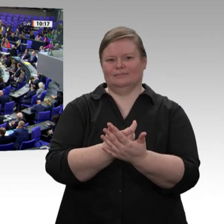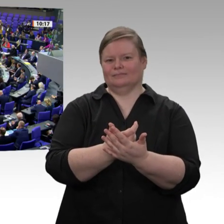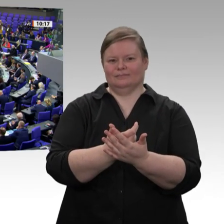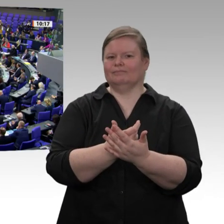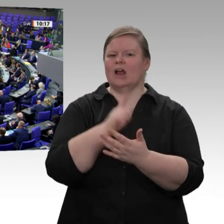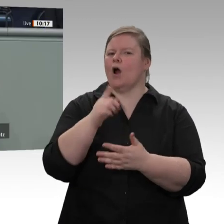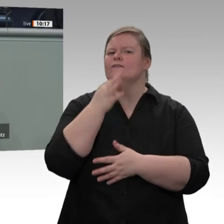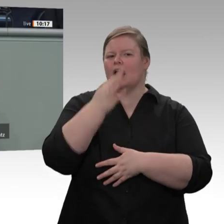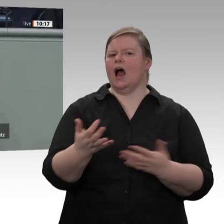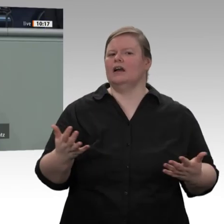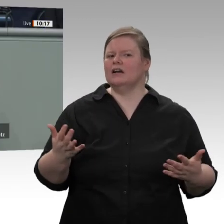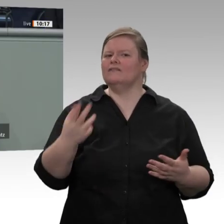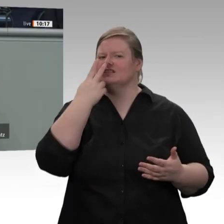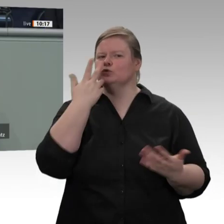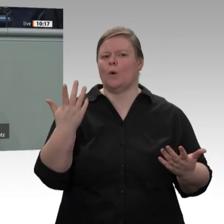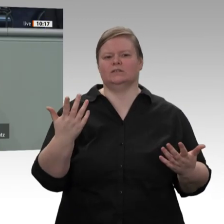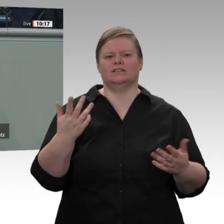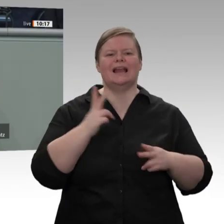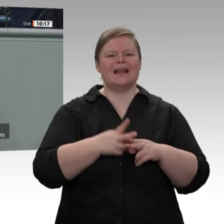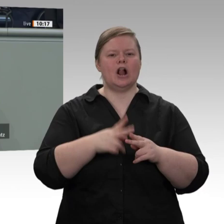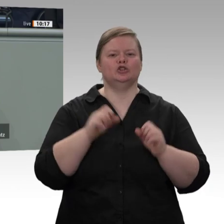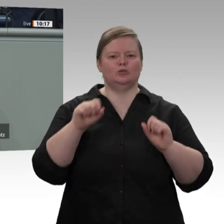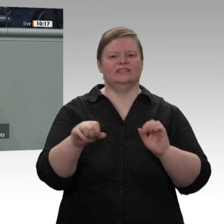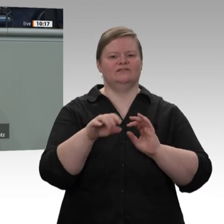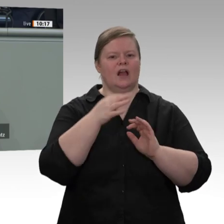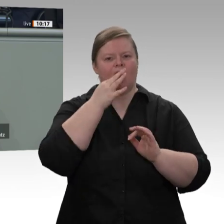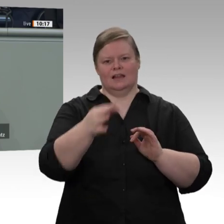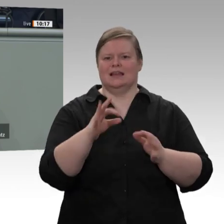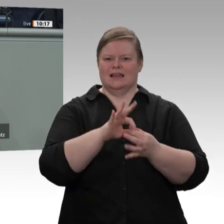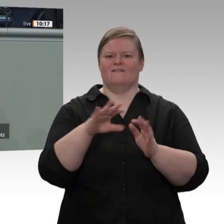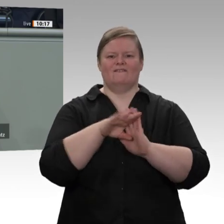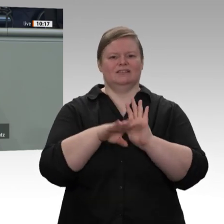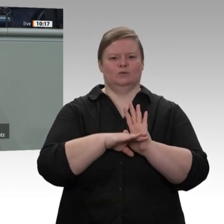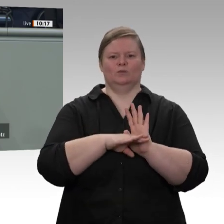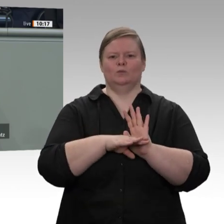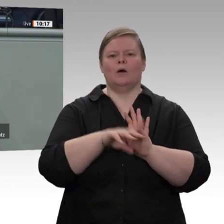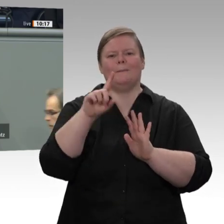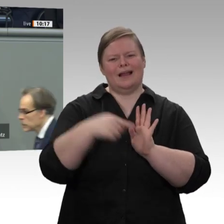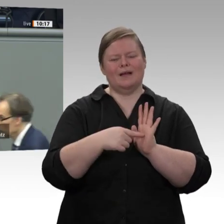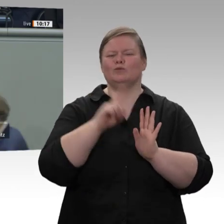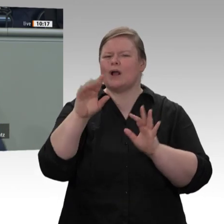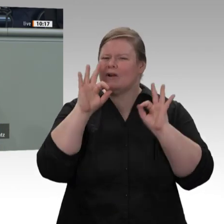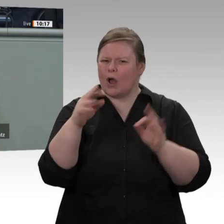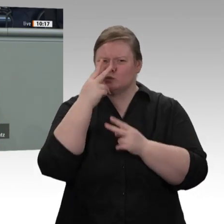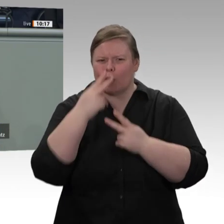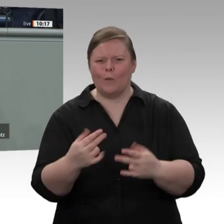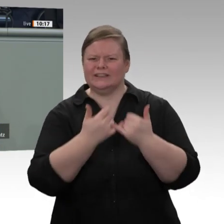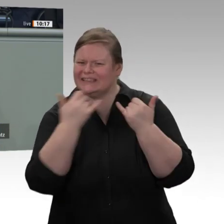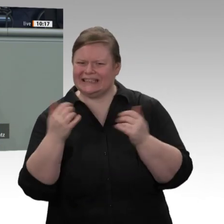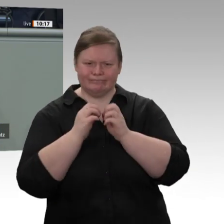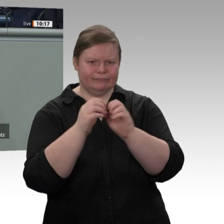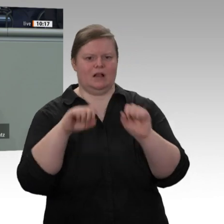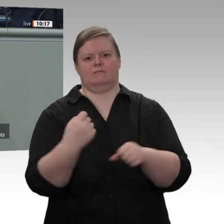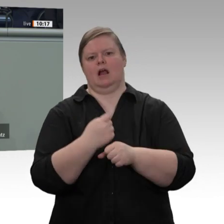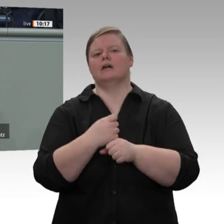Meine Damen und Herren, ich würde gerne hier stehen und Ihnen versprechen, dass ich das unermessliche Leid der Angehörigen, so